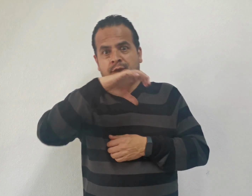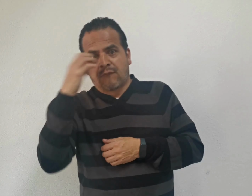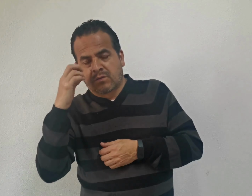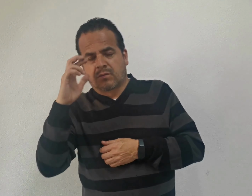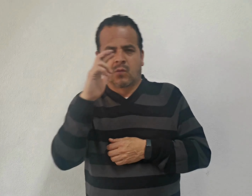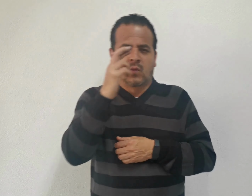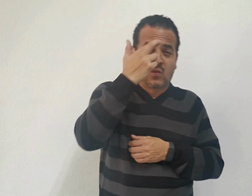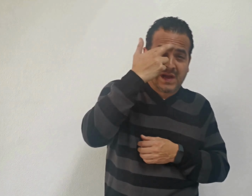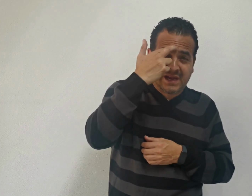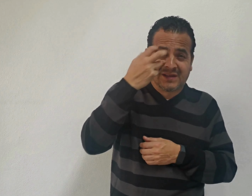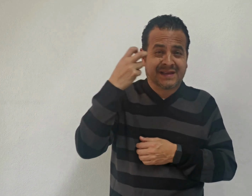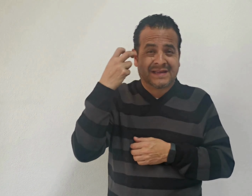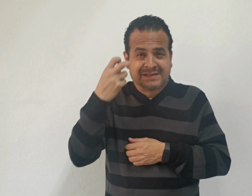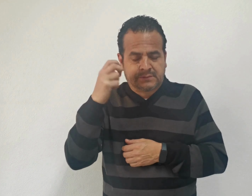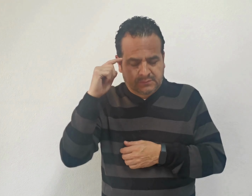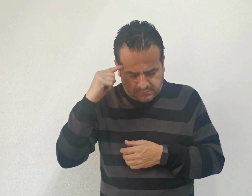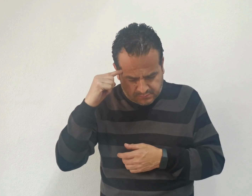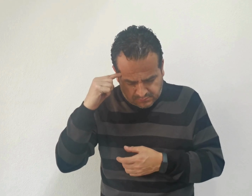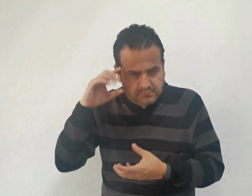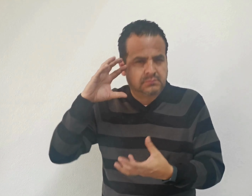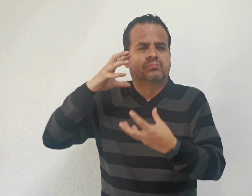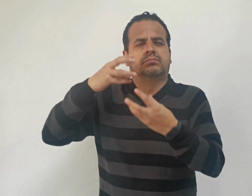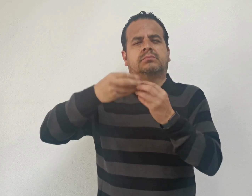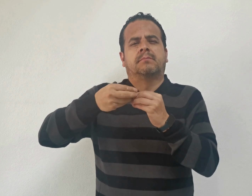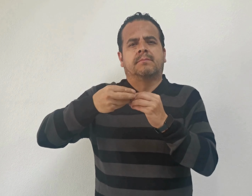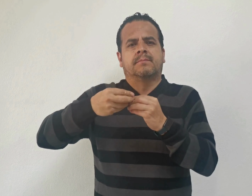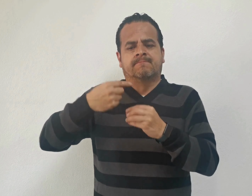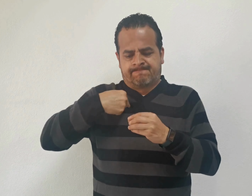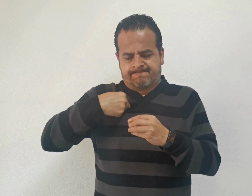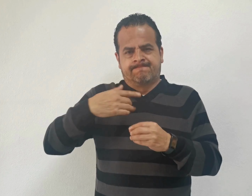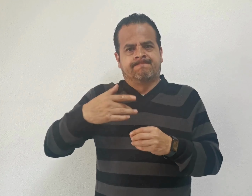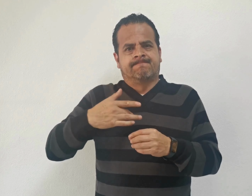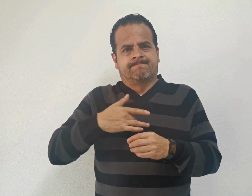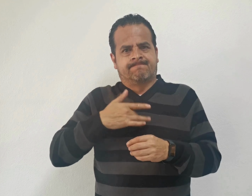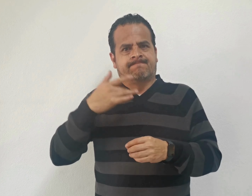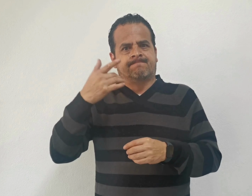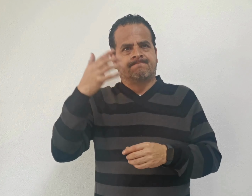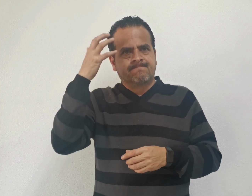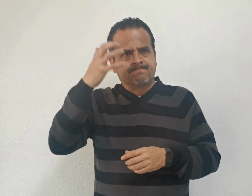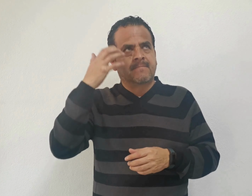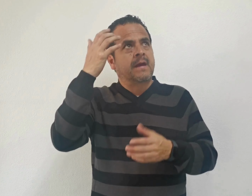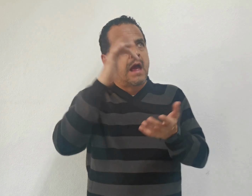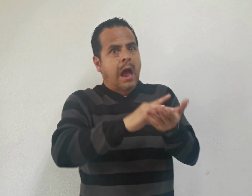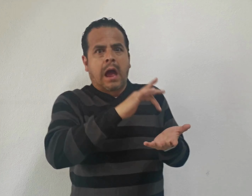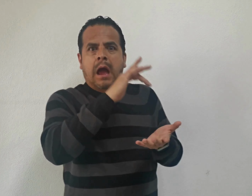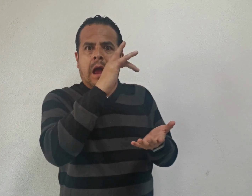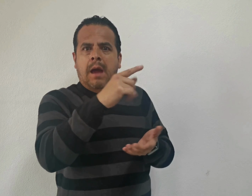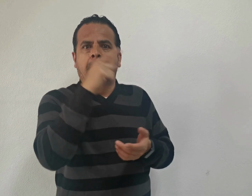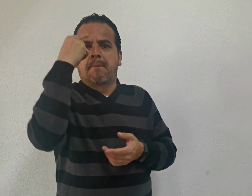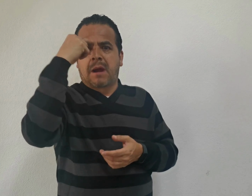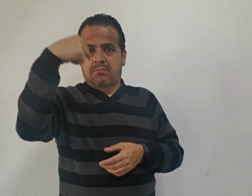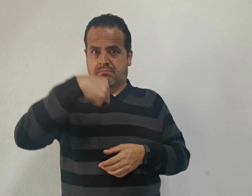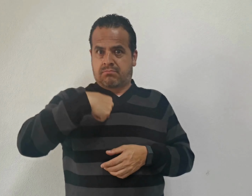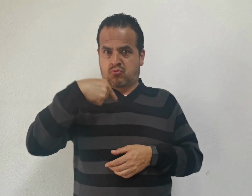parte Ver fotografías recordar ciertos momentos y poder Traducir todas esas cosas que viví en cosas que